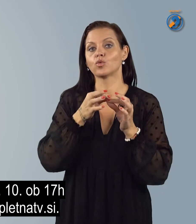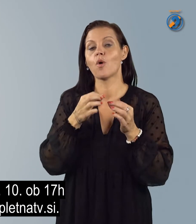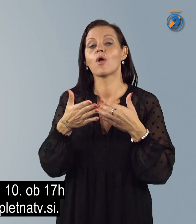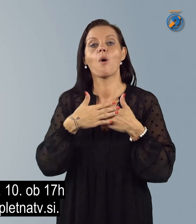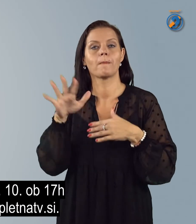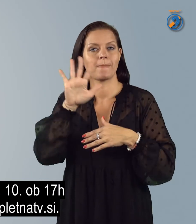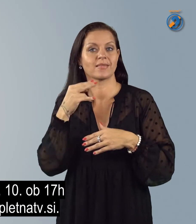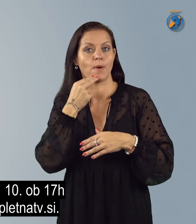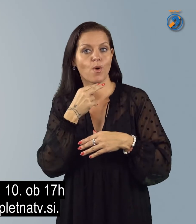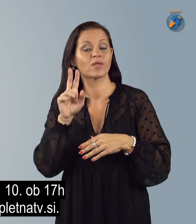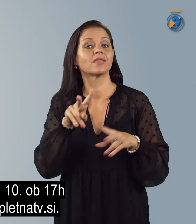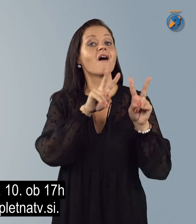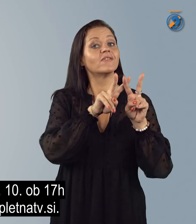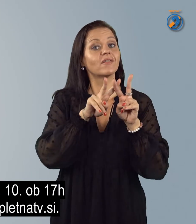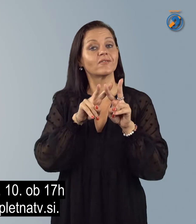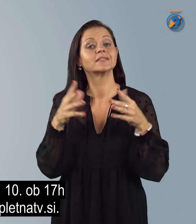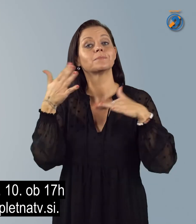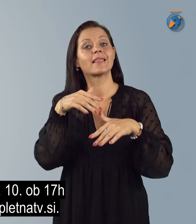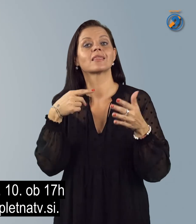ob 17. na